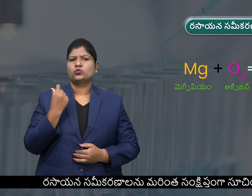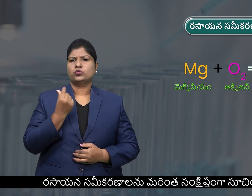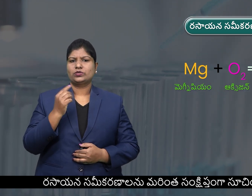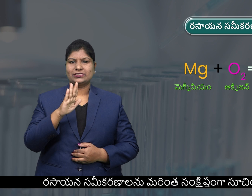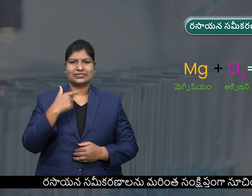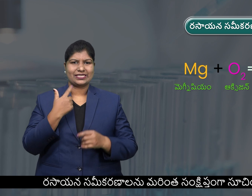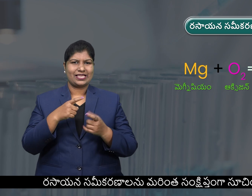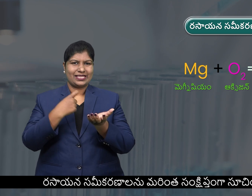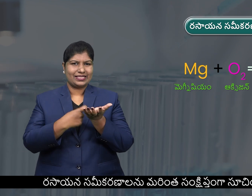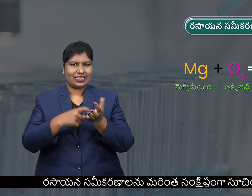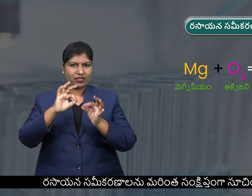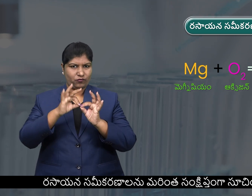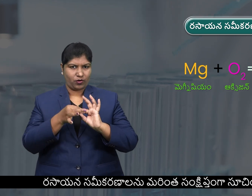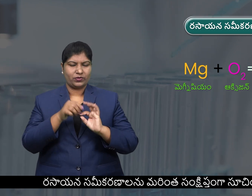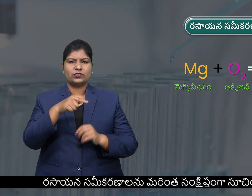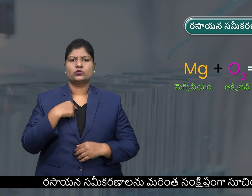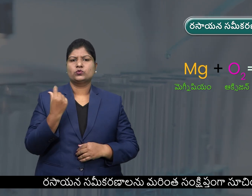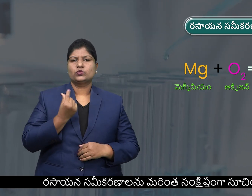సంక్షిప్తంగా సూచించవచ్చు.